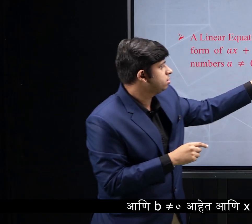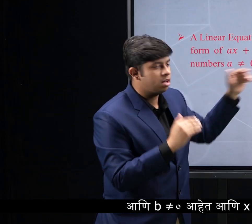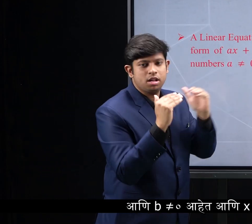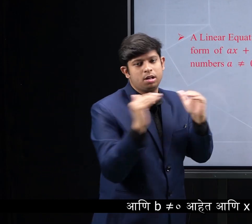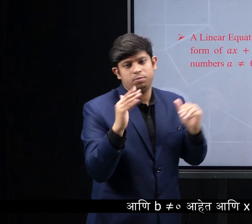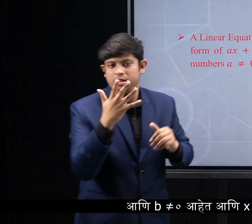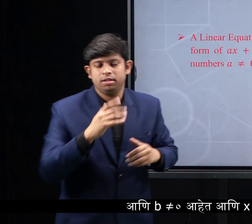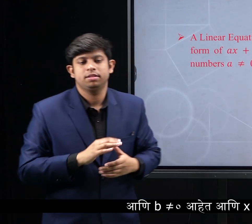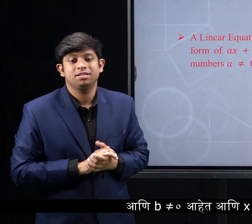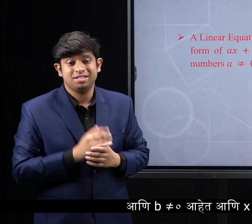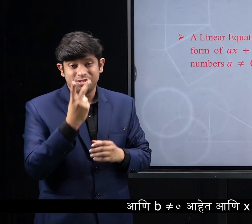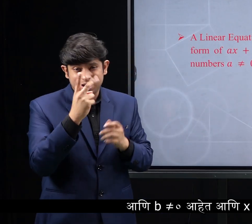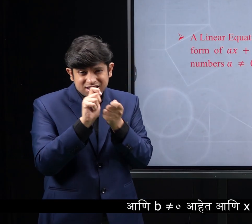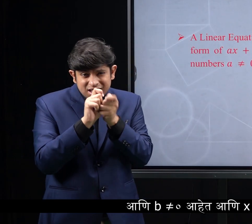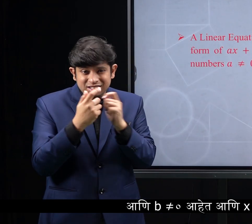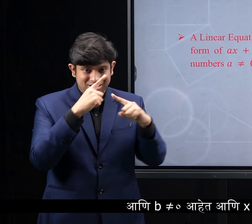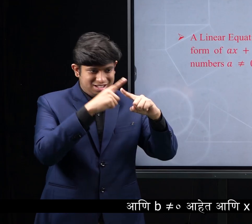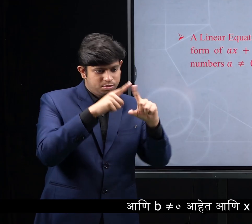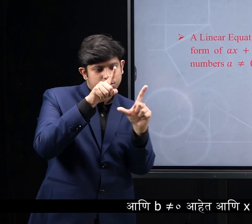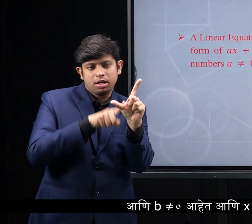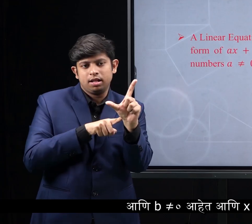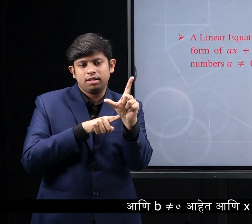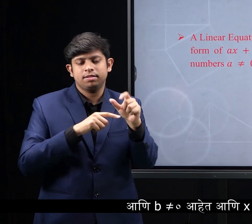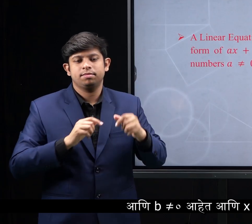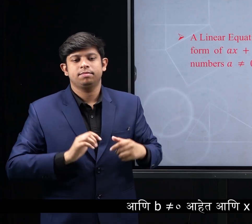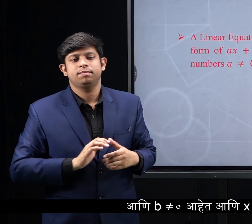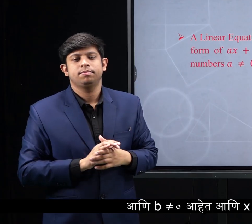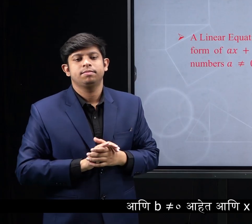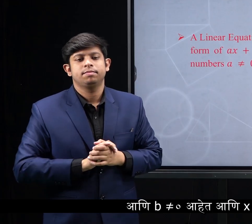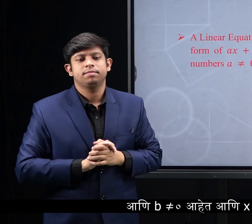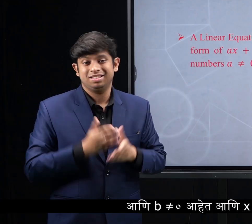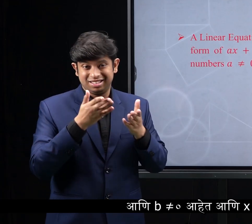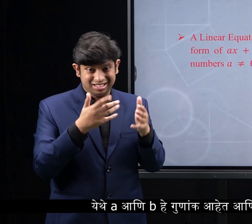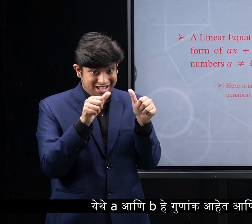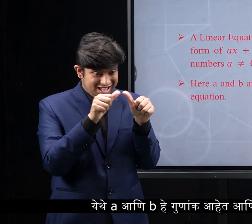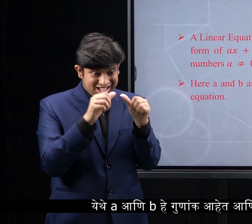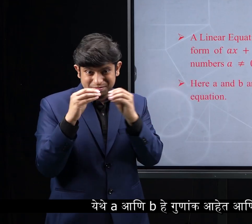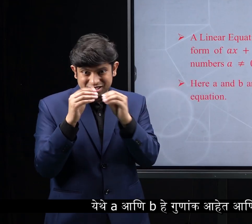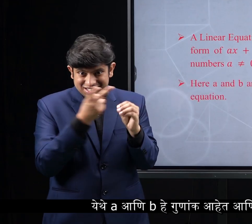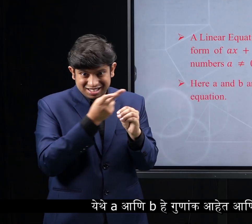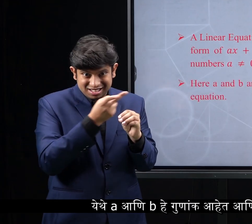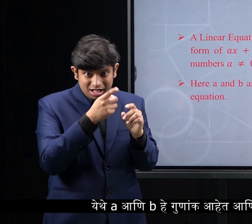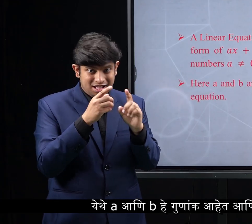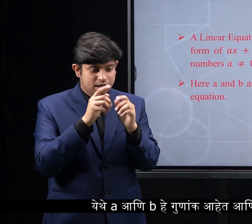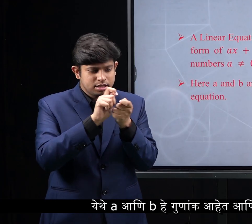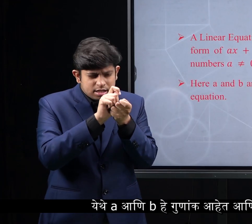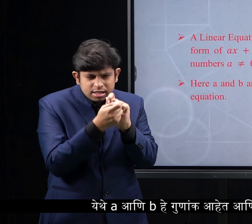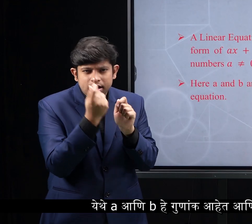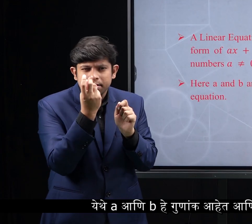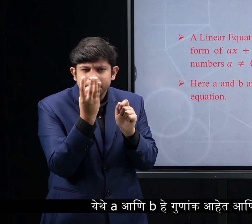b ≠ 0 आहेत आणि x आणि y हे 2 चल आहेत. येथे a आणि b हे गुणांक